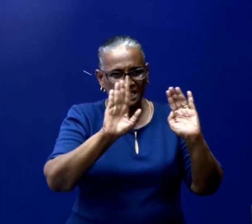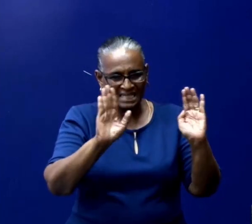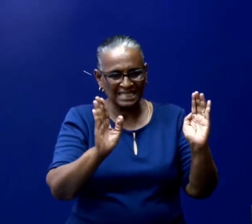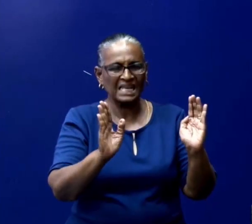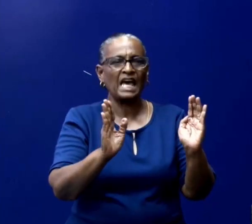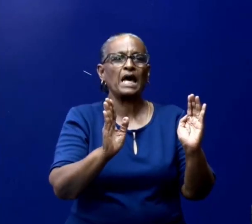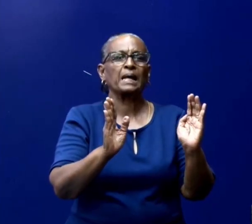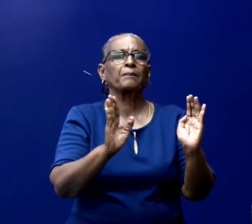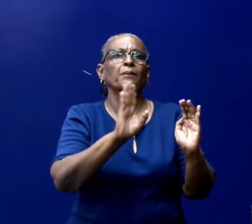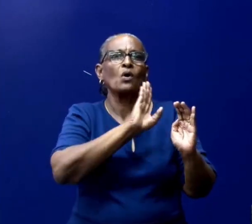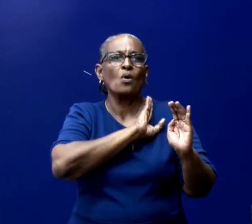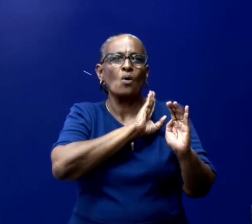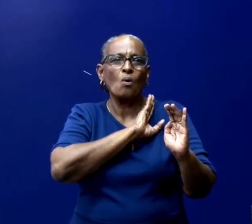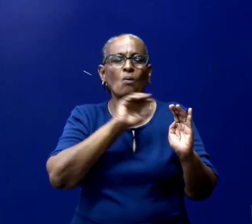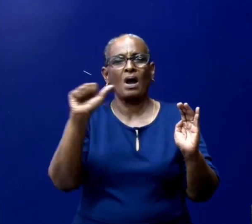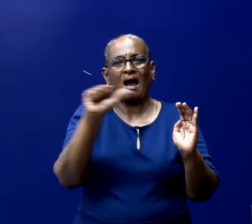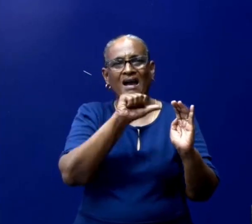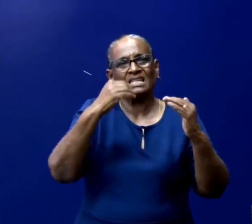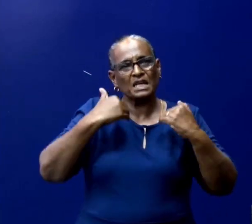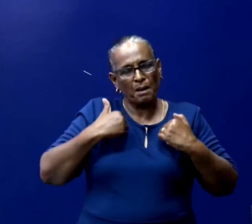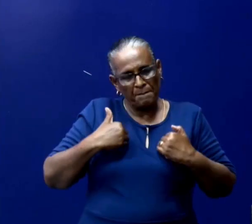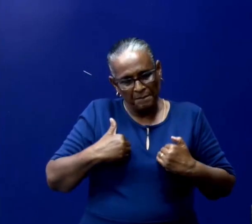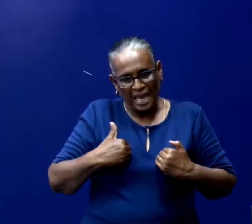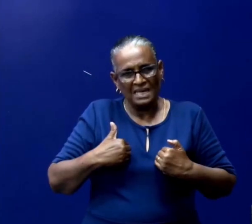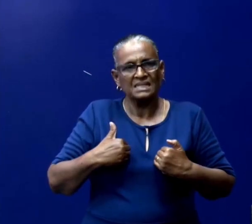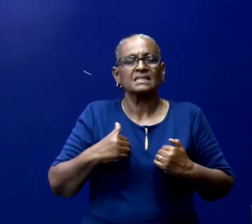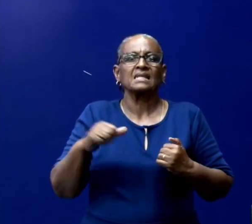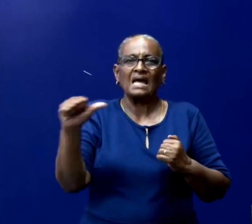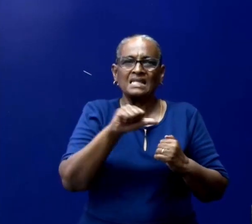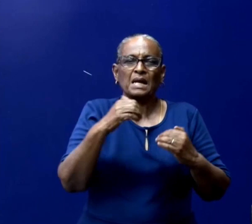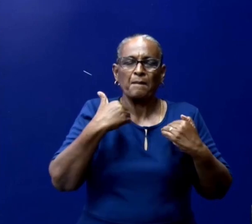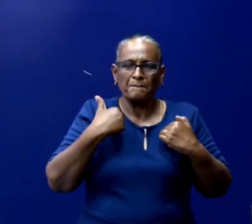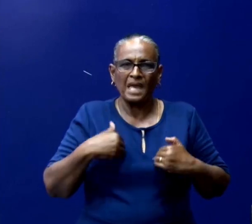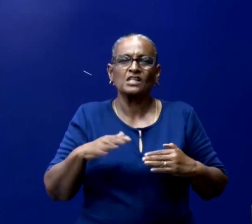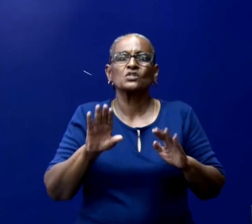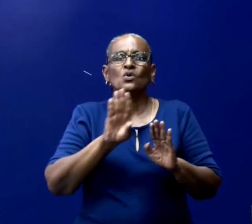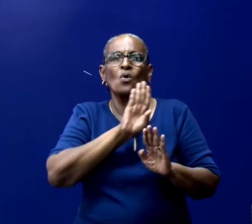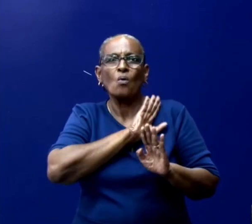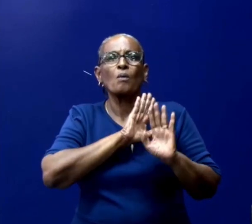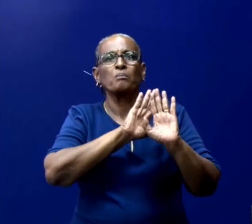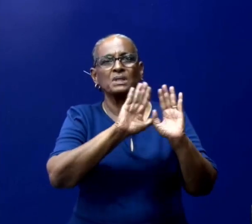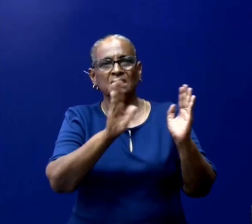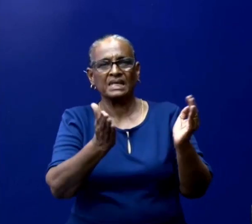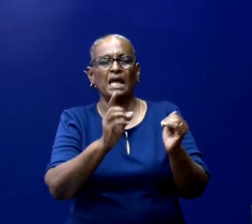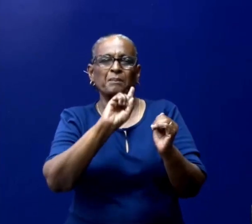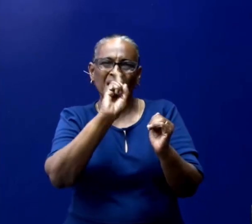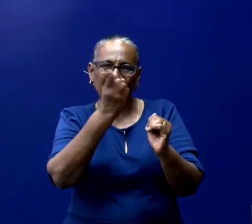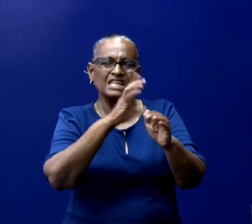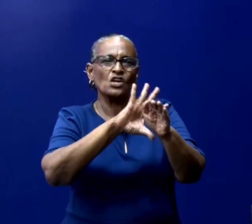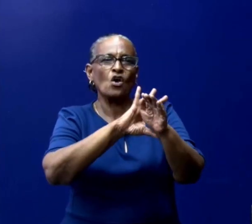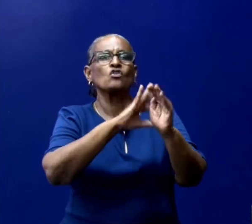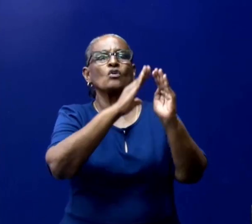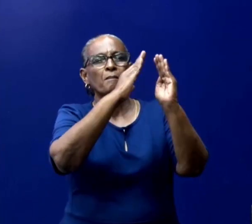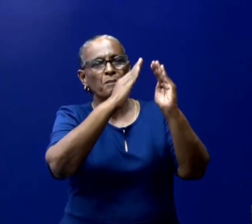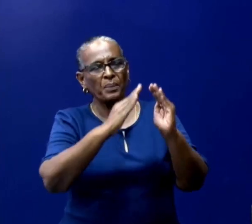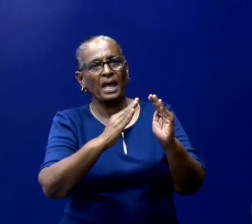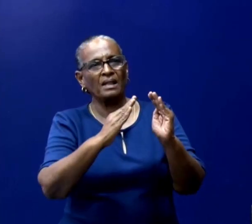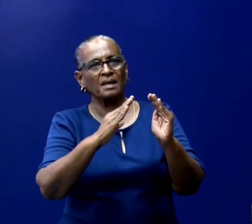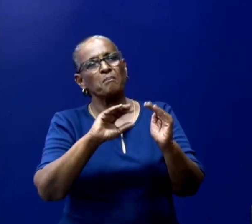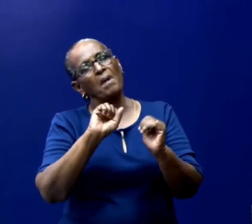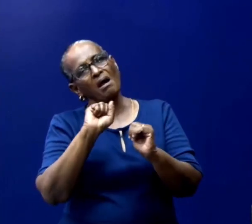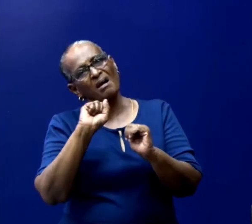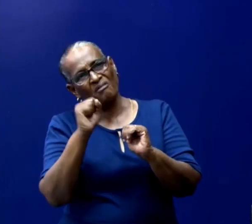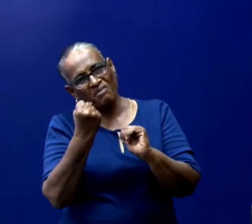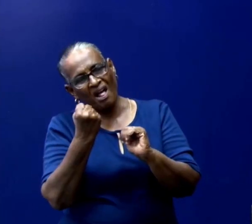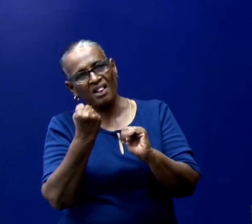daarbij ook anderen meteen, je medemens. Eerst naar je huisarts bellen. Maar je kan gevallen